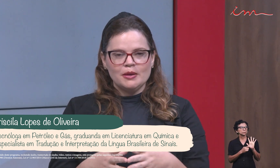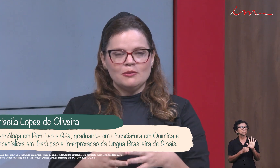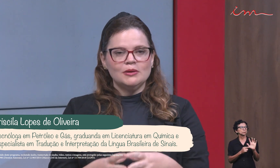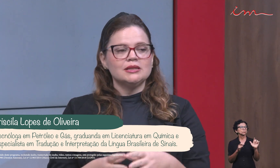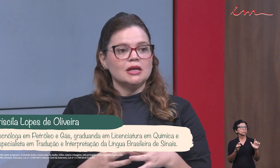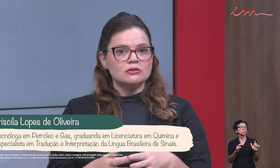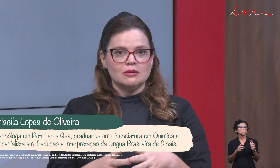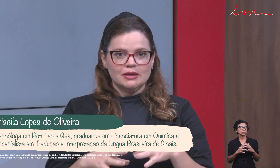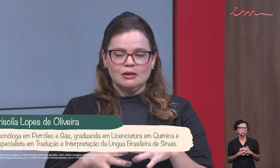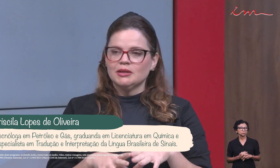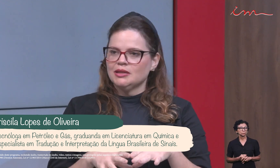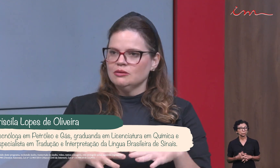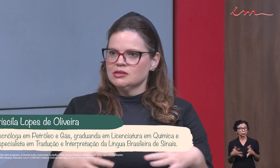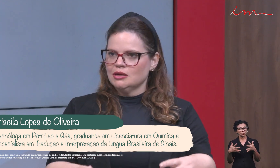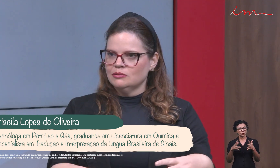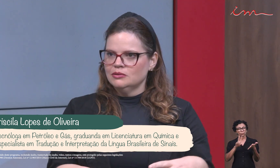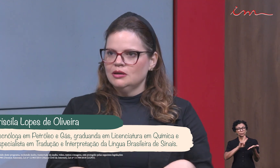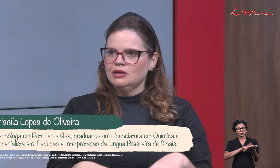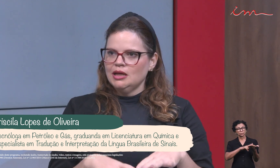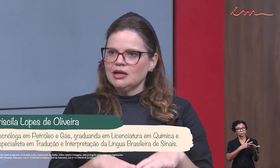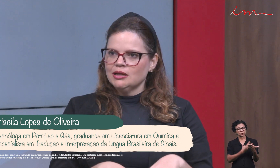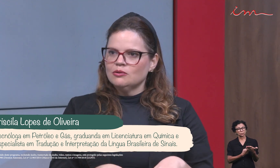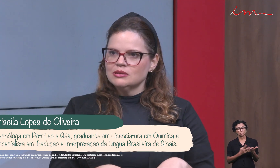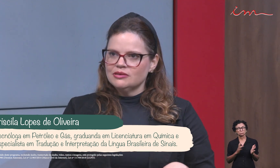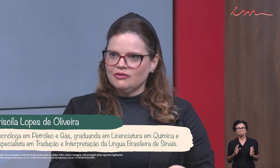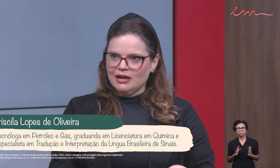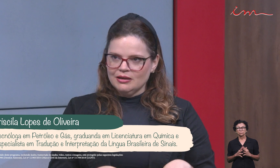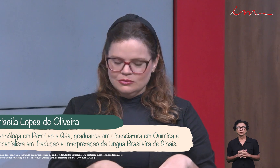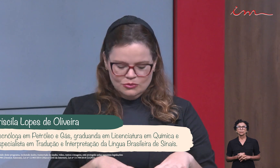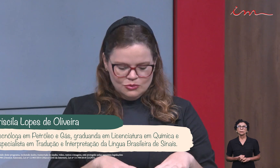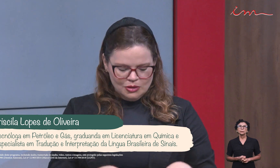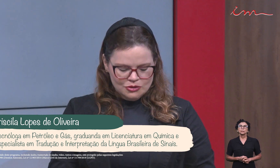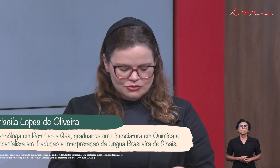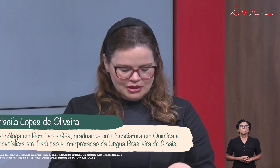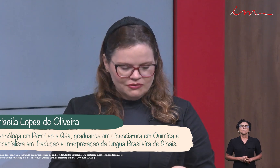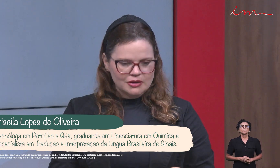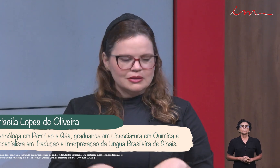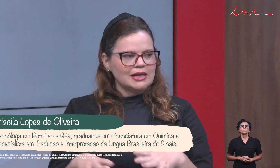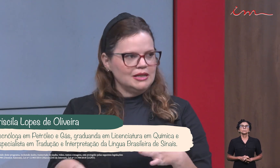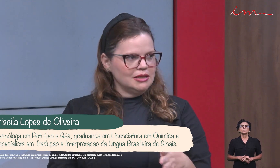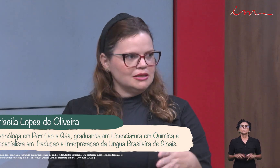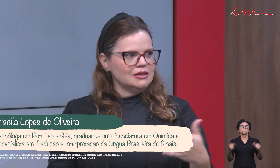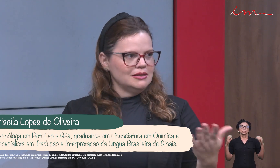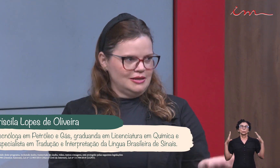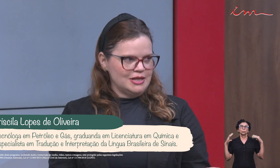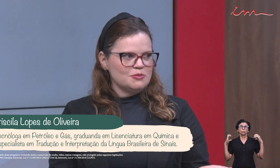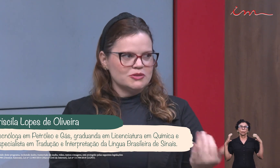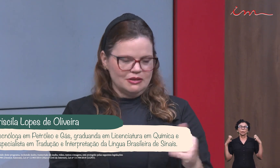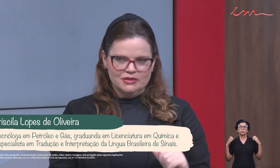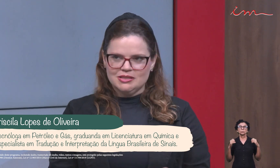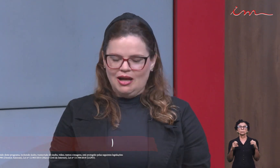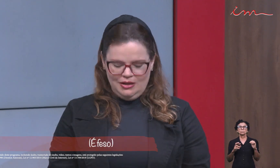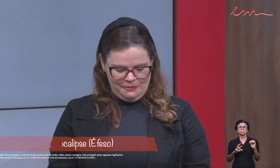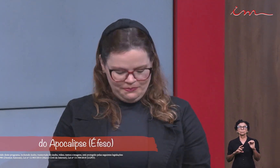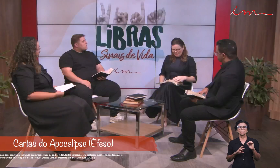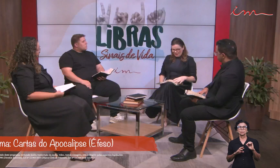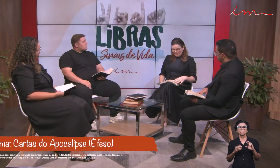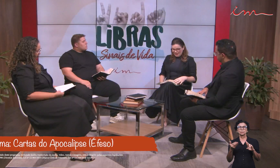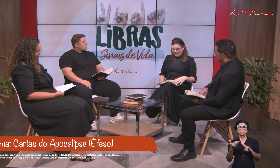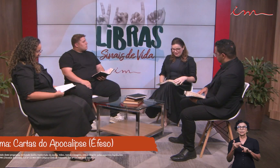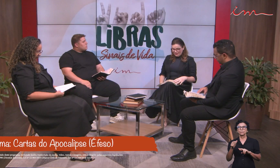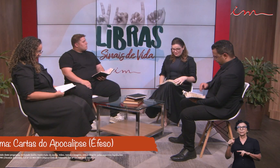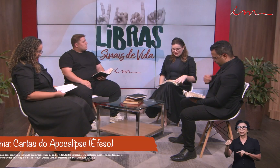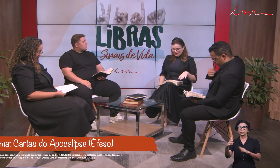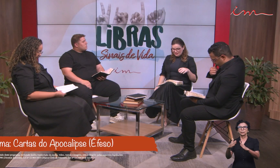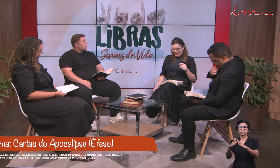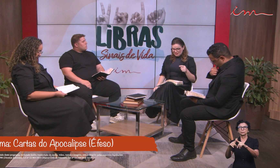confundir com a tradução. Aqui é uma tradução. E aí aqui quando se fala do anjo, está falando daquele líder responsável que está ali. E